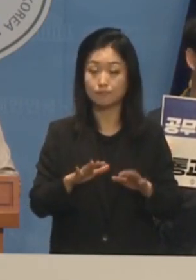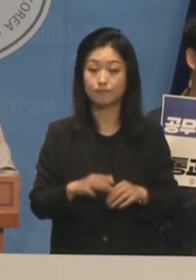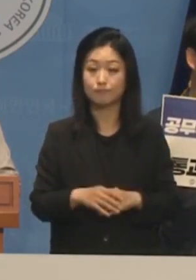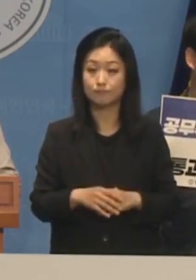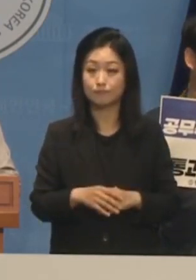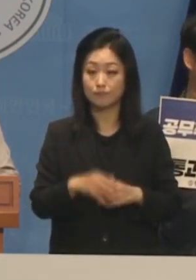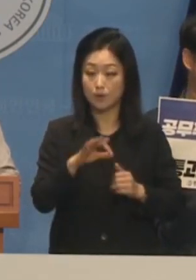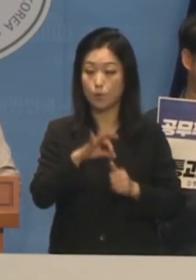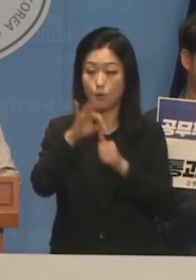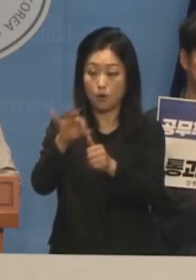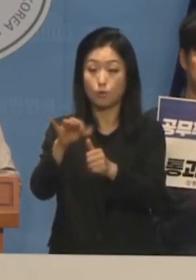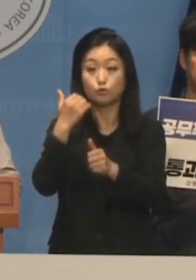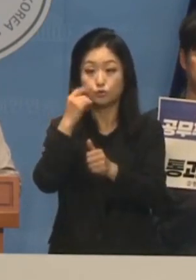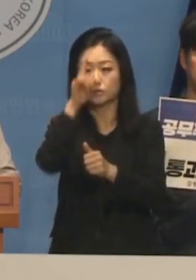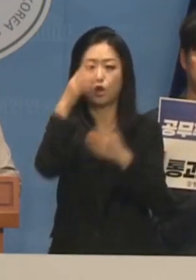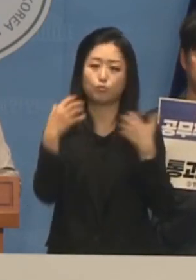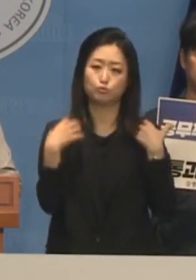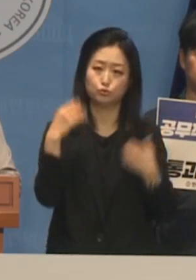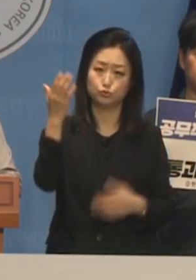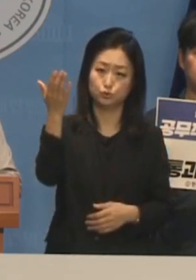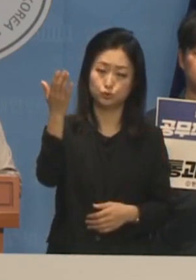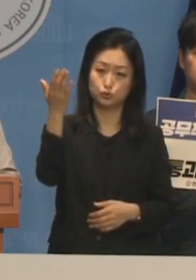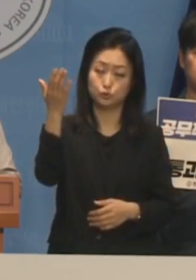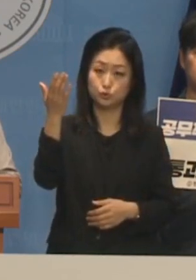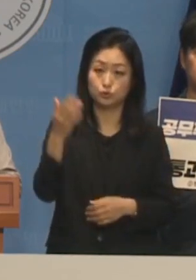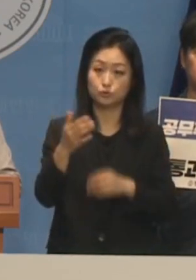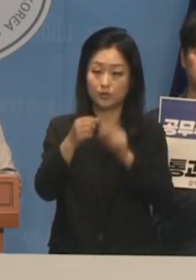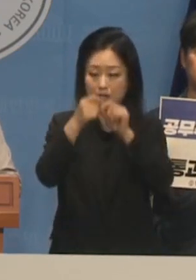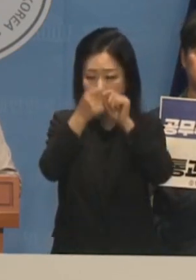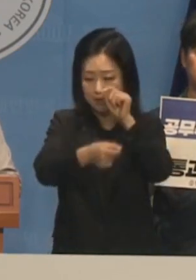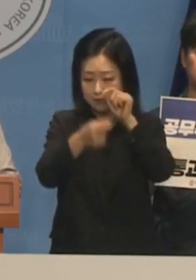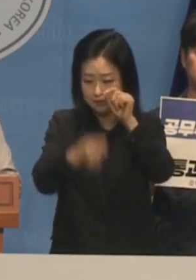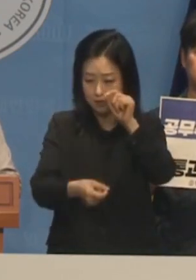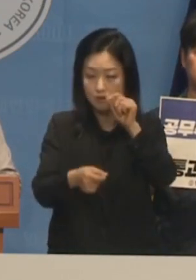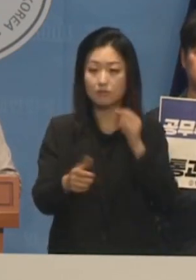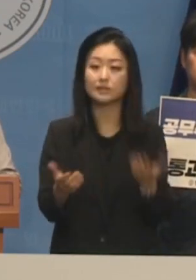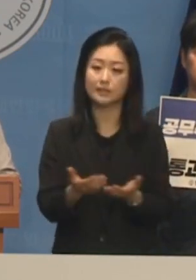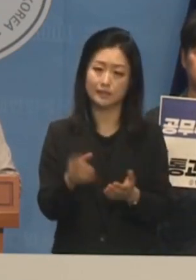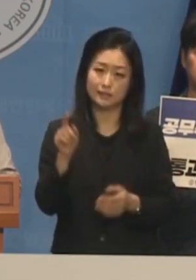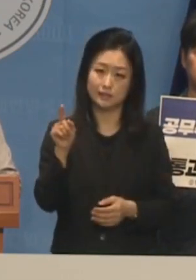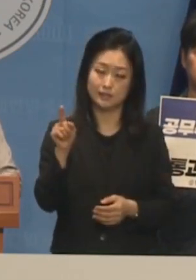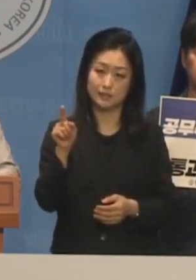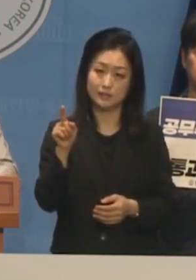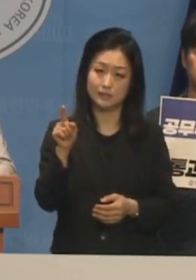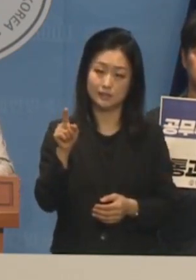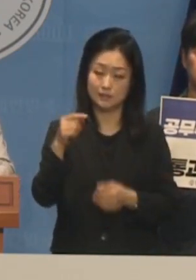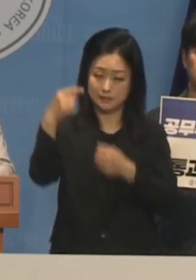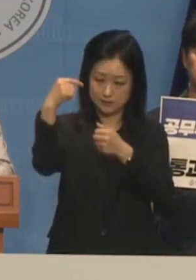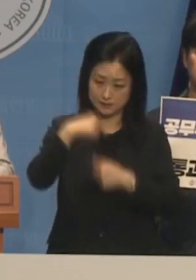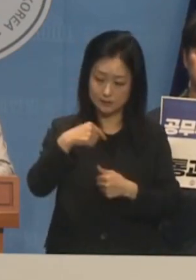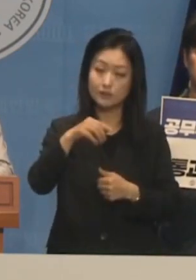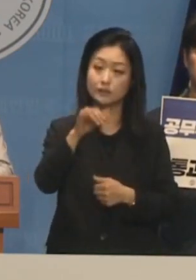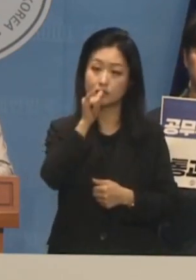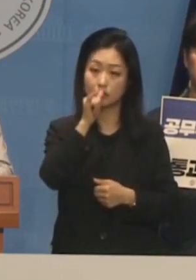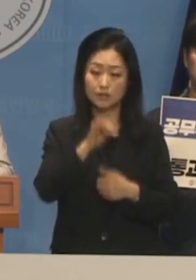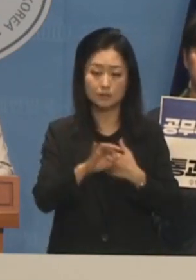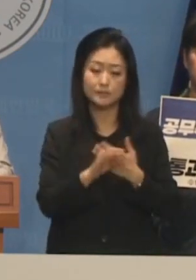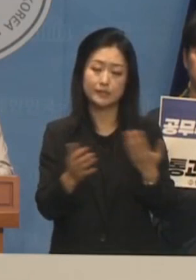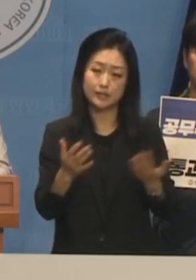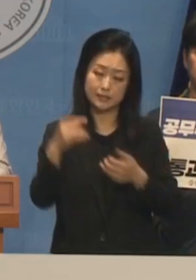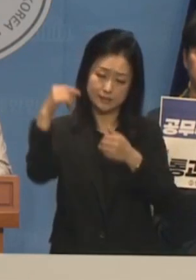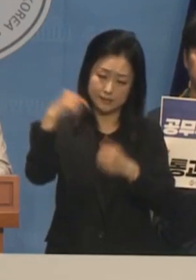사용자인 정부는 노동시장 이중구조 개선을 말하면서 정작 공공부문 비정규직에